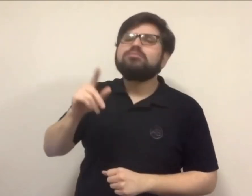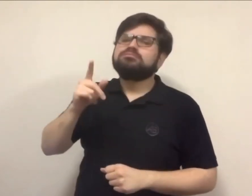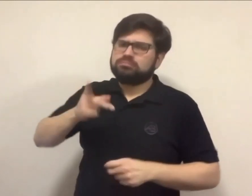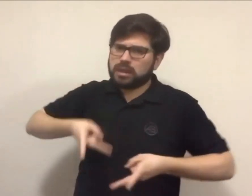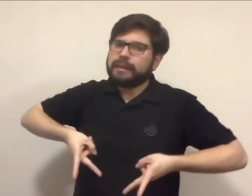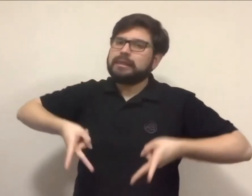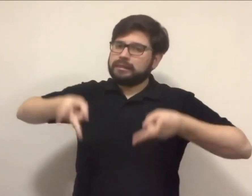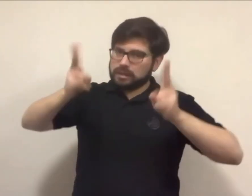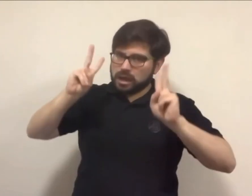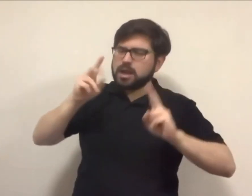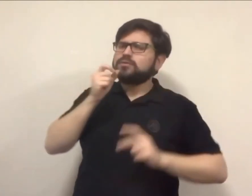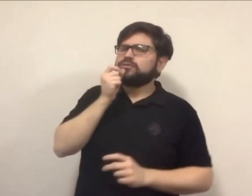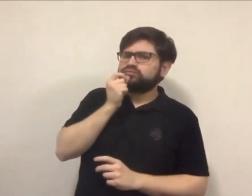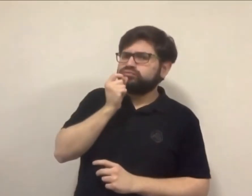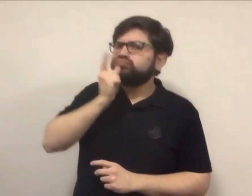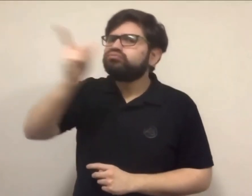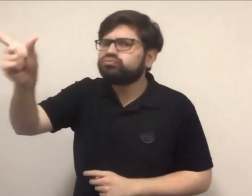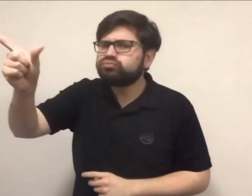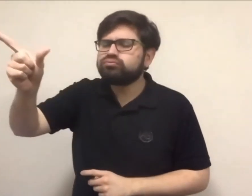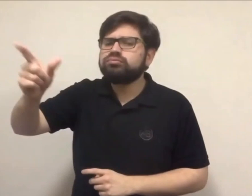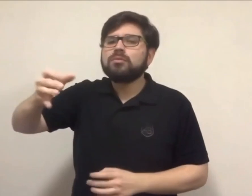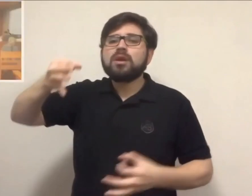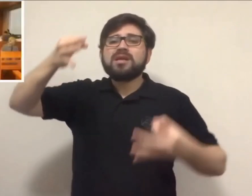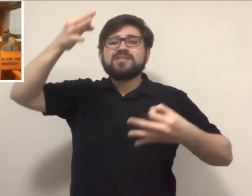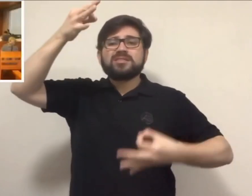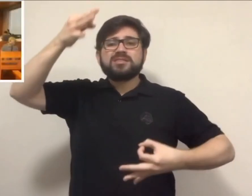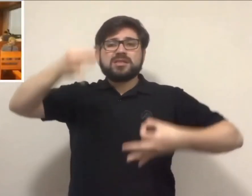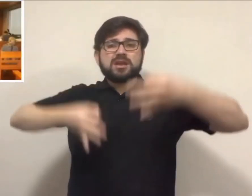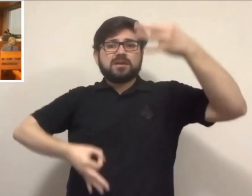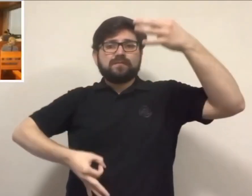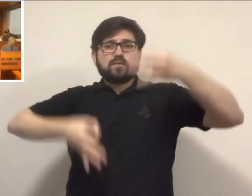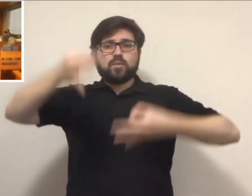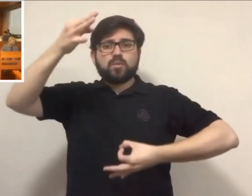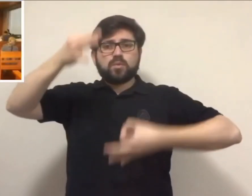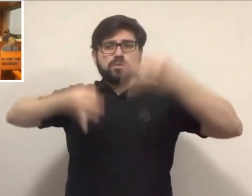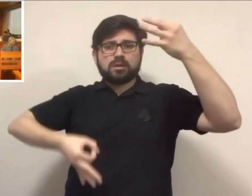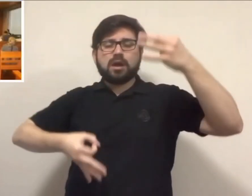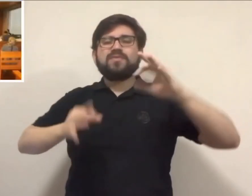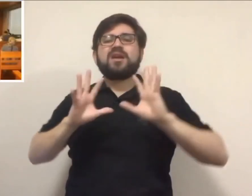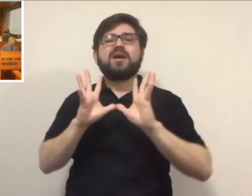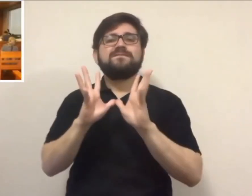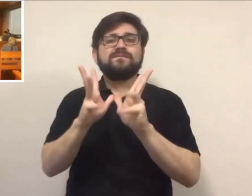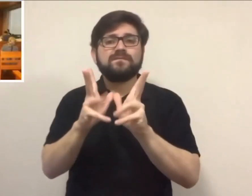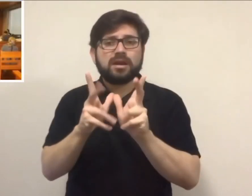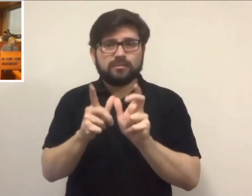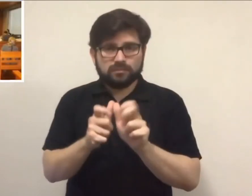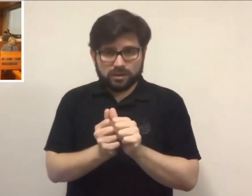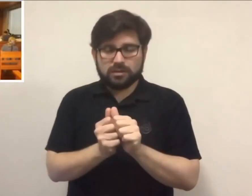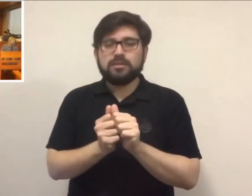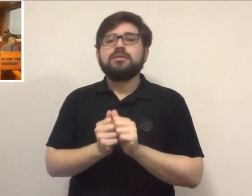mucho, eso también estaría mal. Eso se puede denunciar ante los